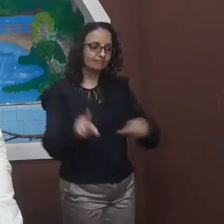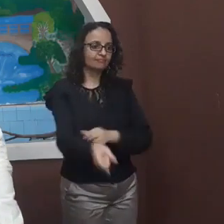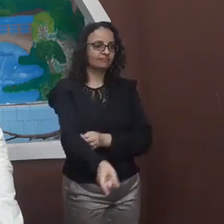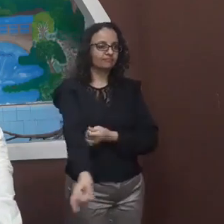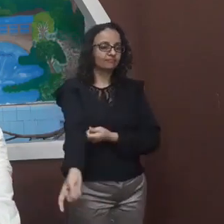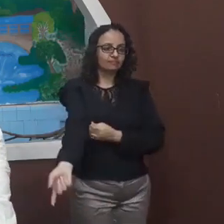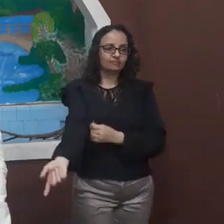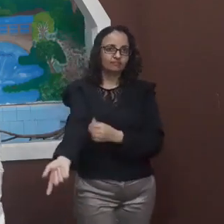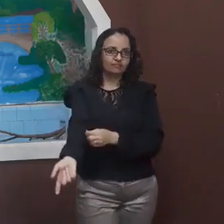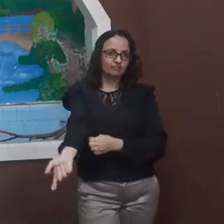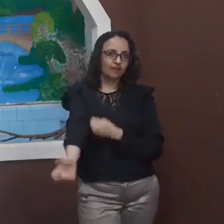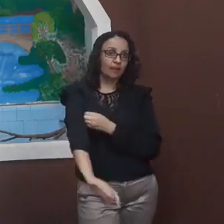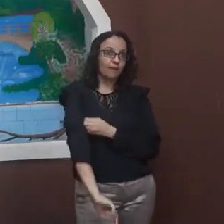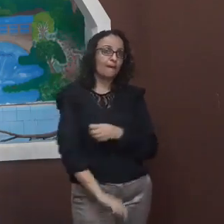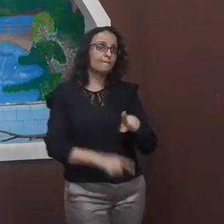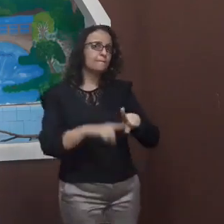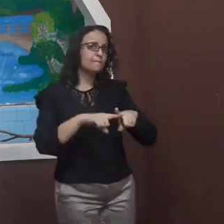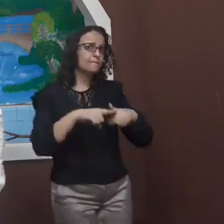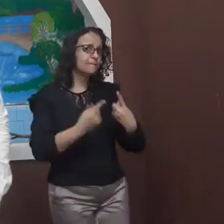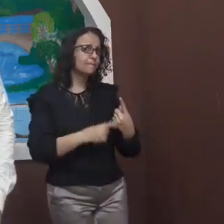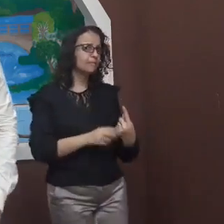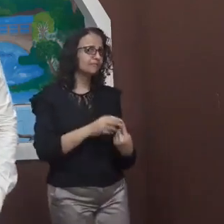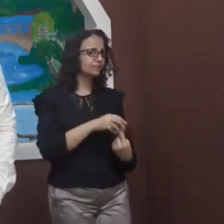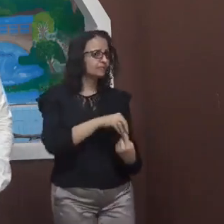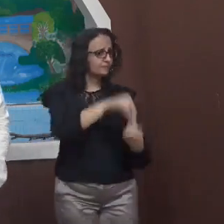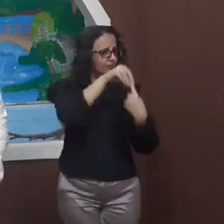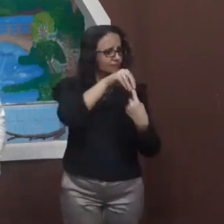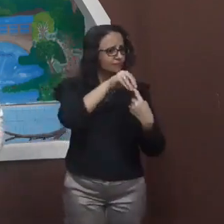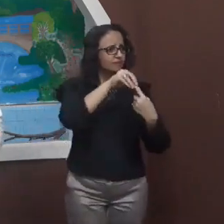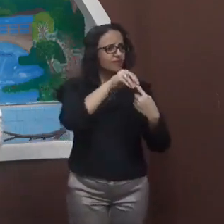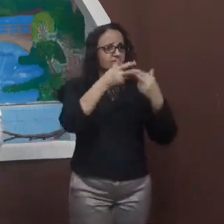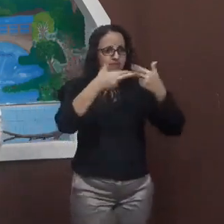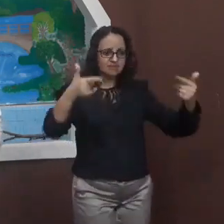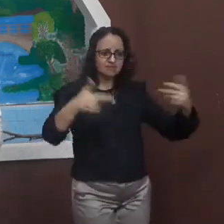Mas uma coisa pode ser do jeito que a gente quer.